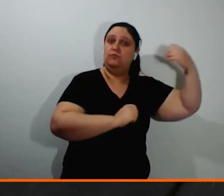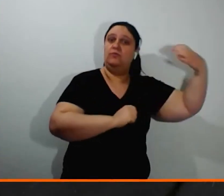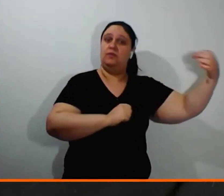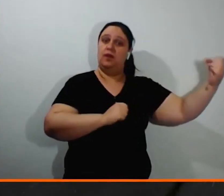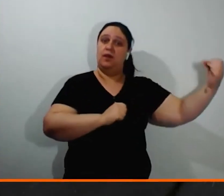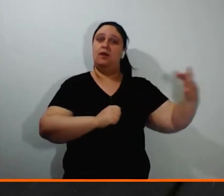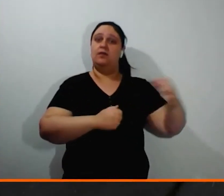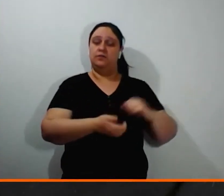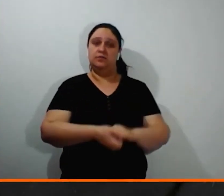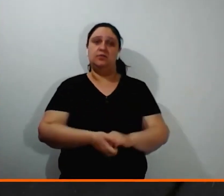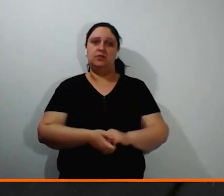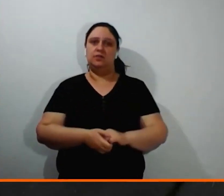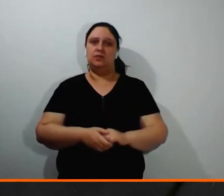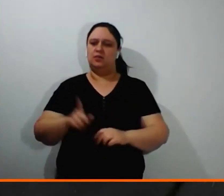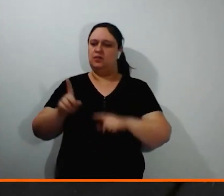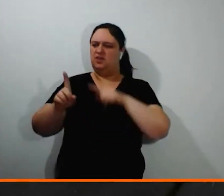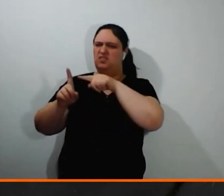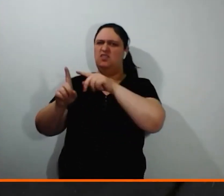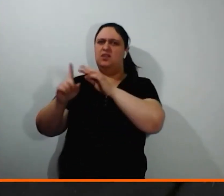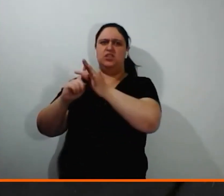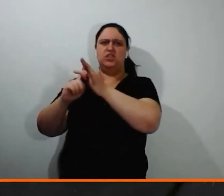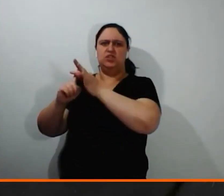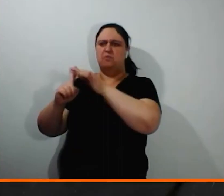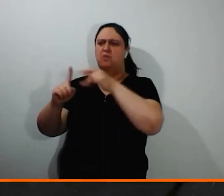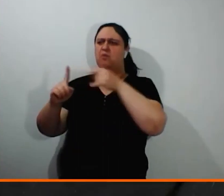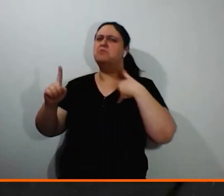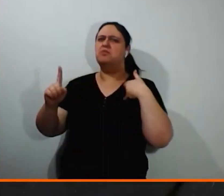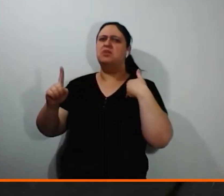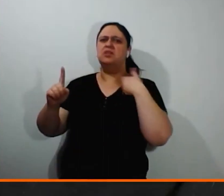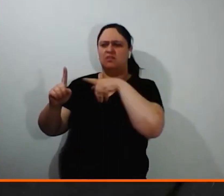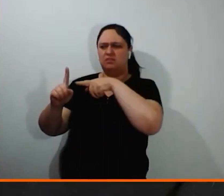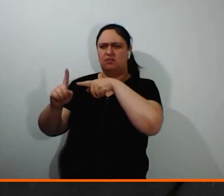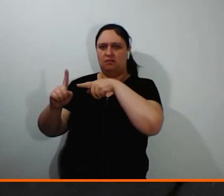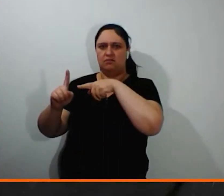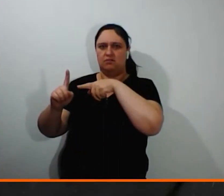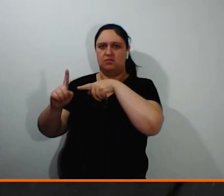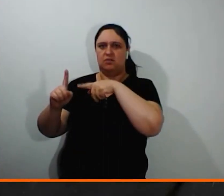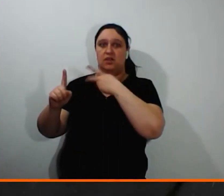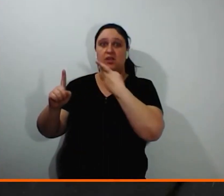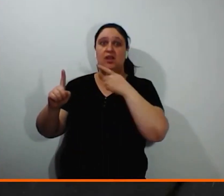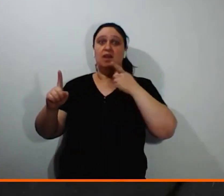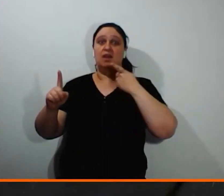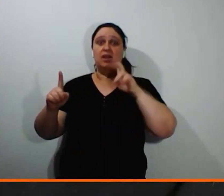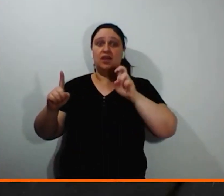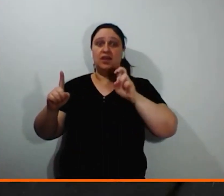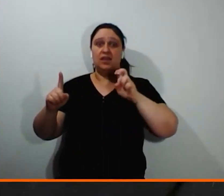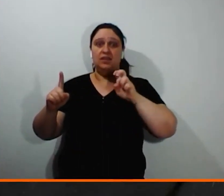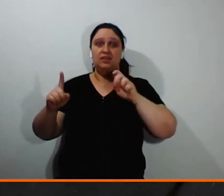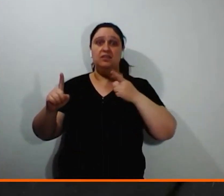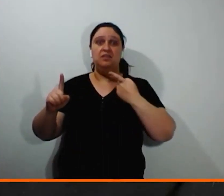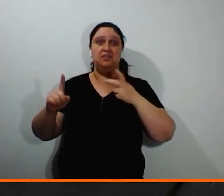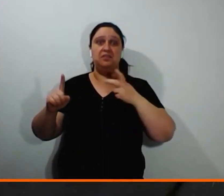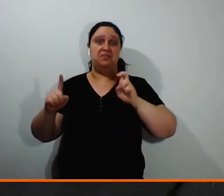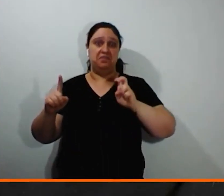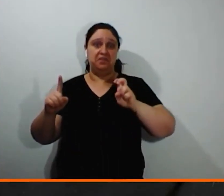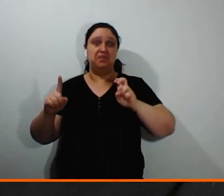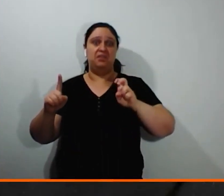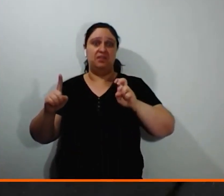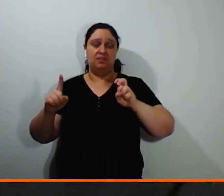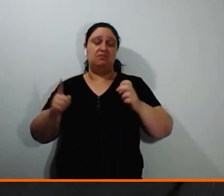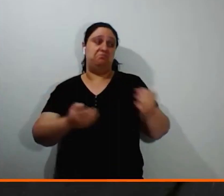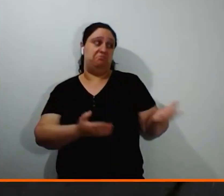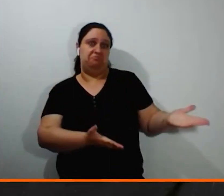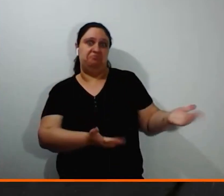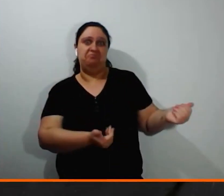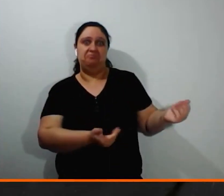o Timóteo? Você sabe? 15 anos. 15 anos.